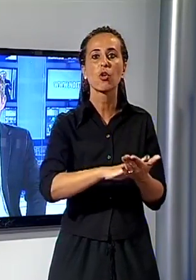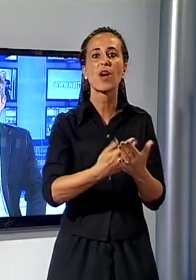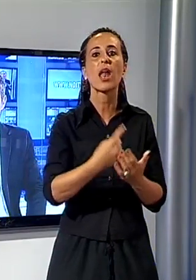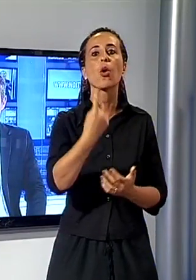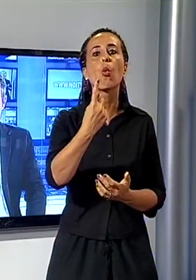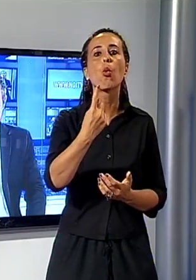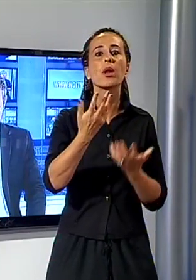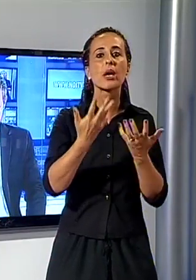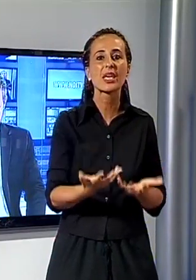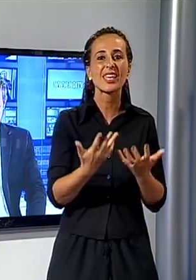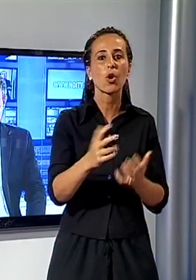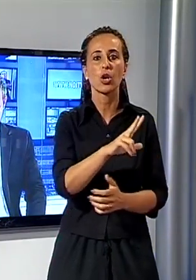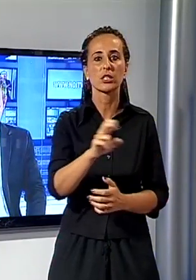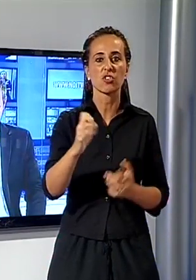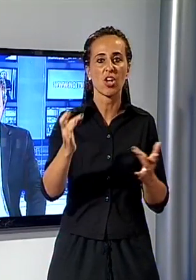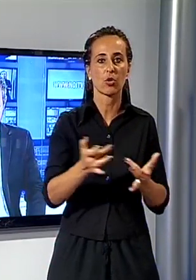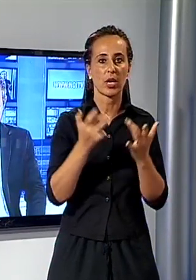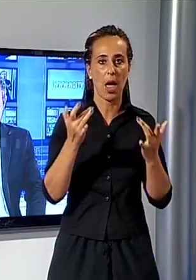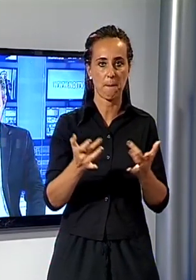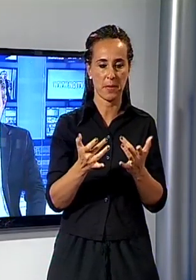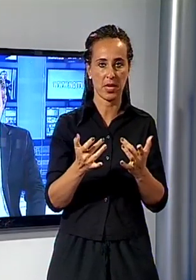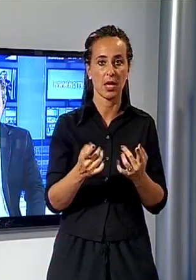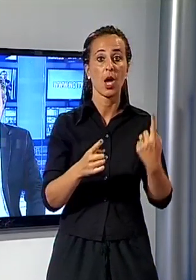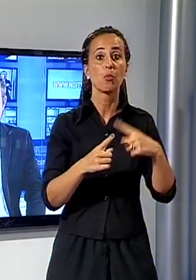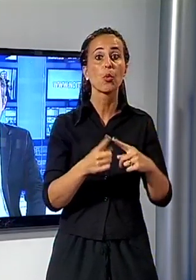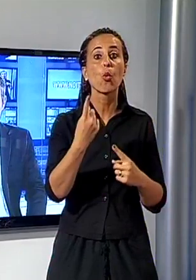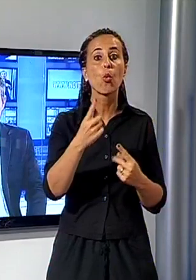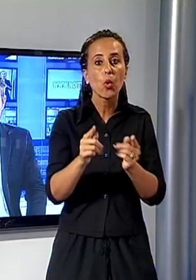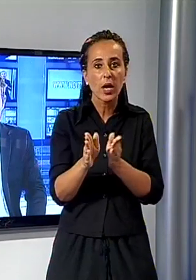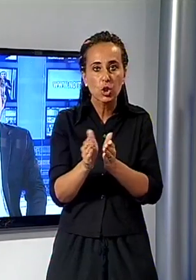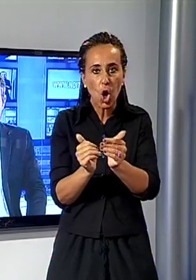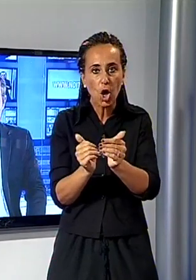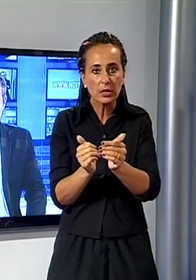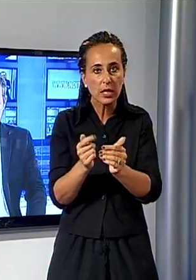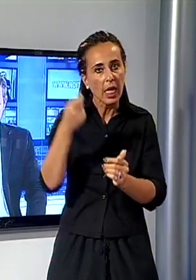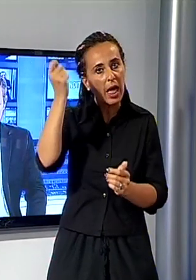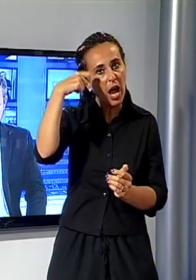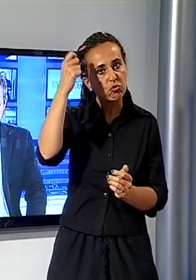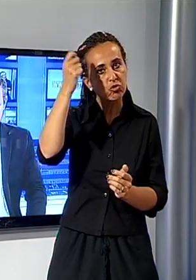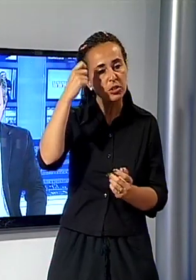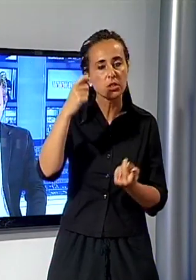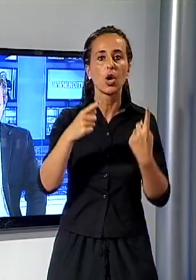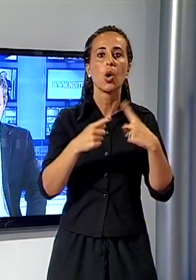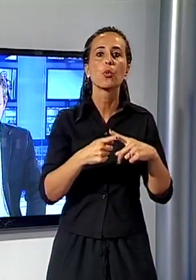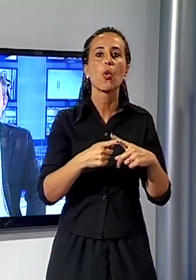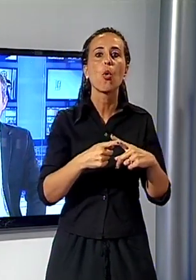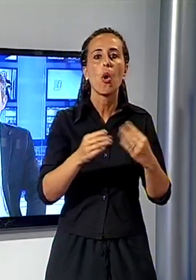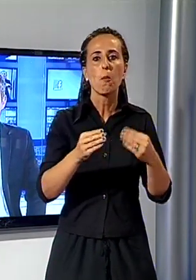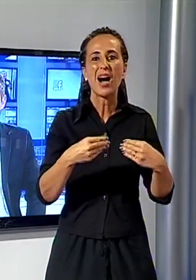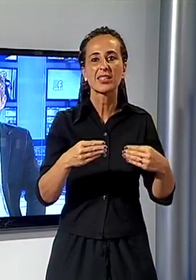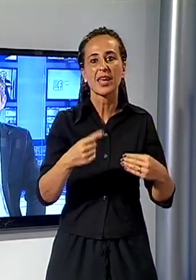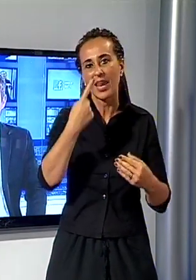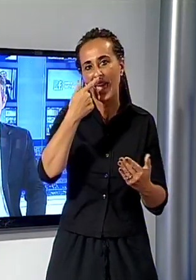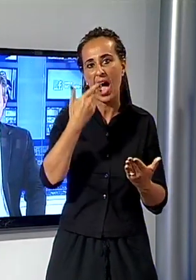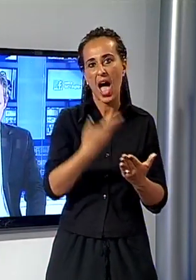I danni provocati dalla deflagrazione e dall'incendio sono in fase di accertamento. I carabinieri di Camaiore hanno